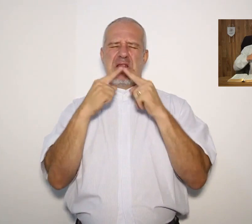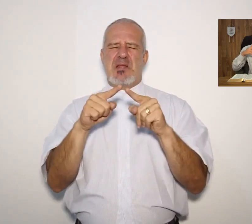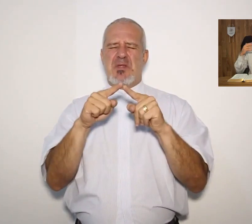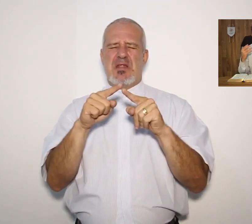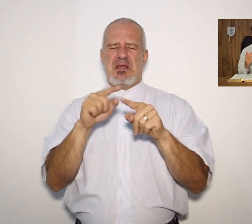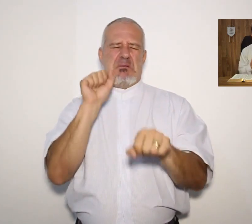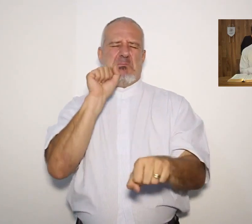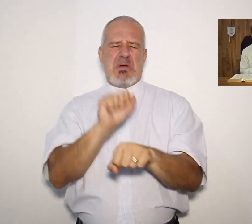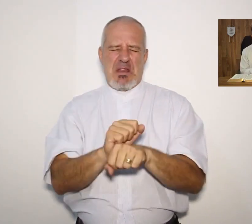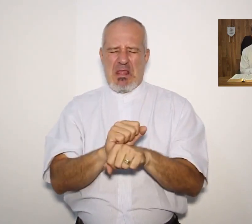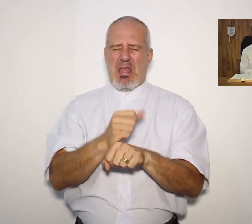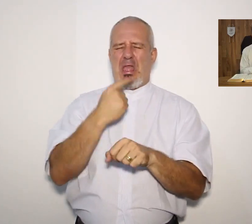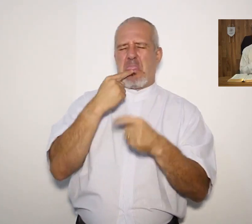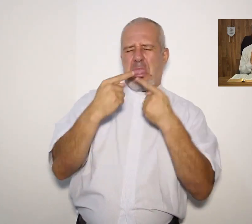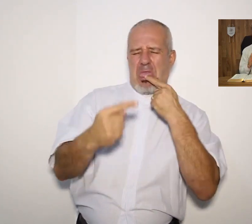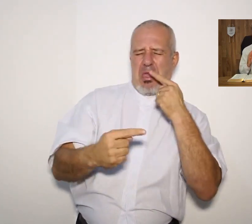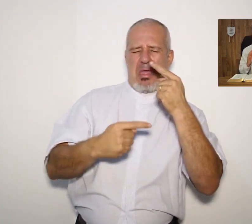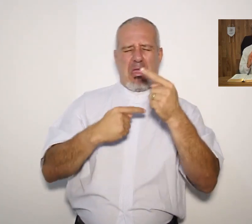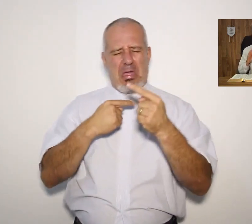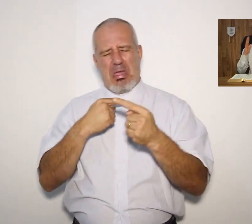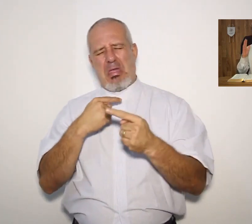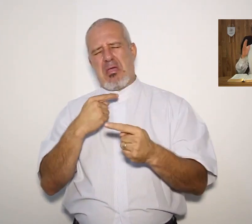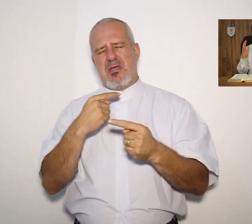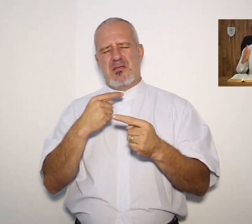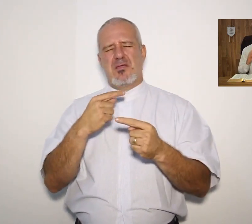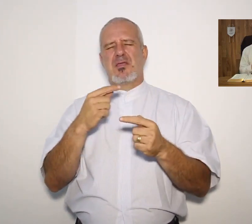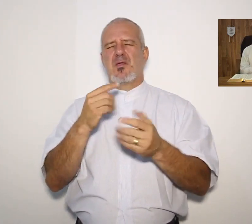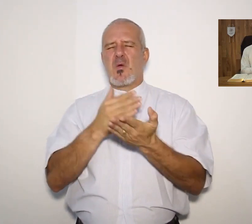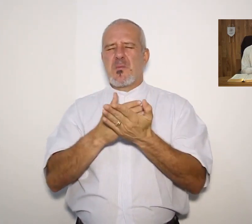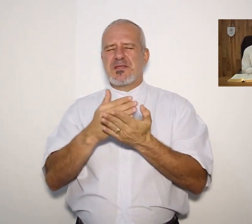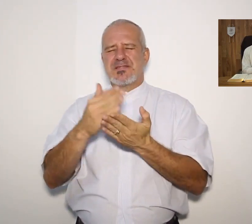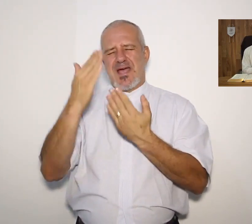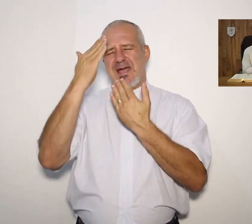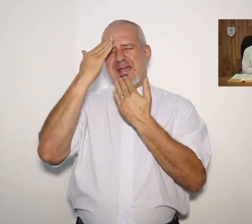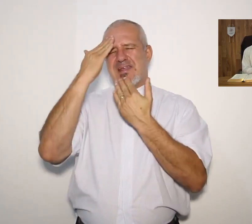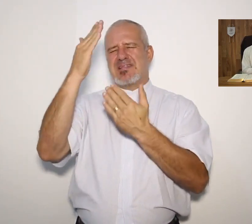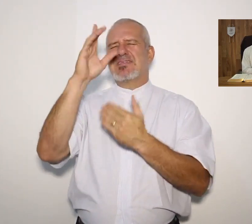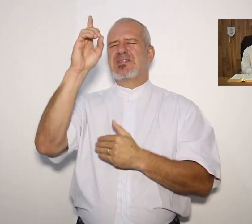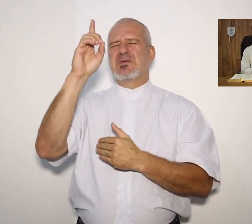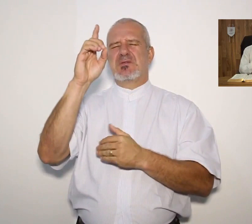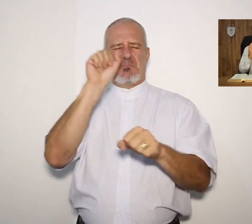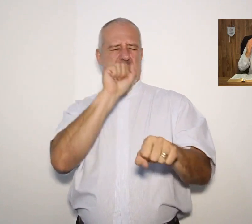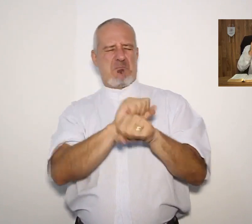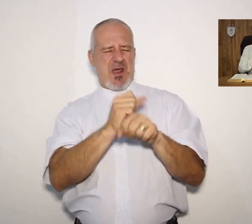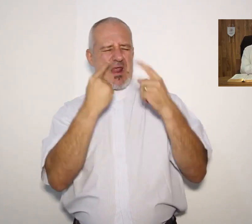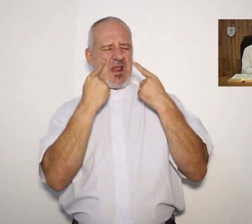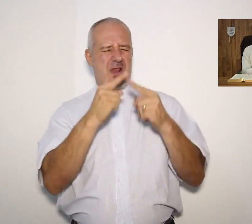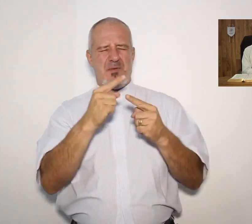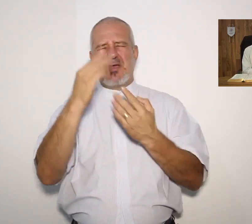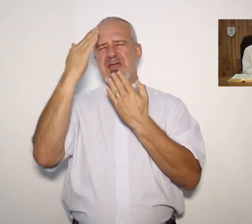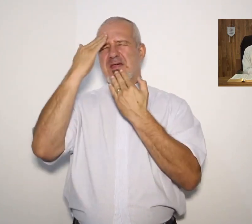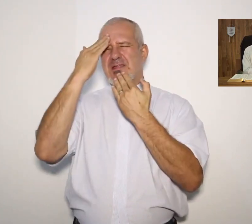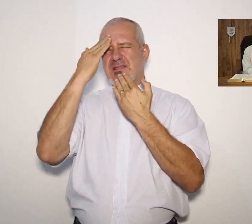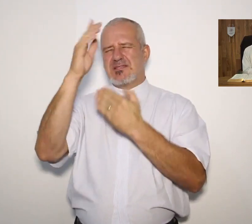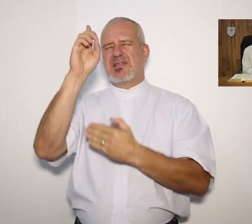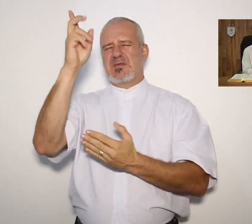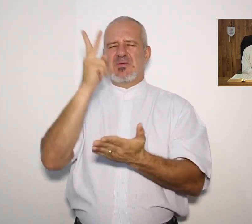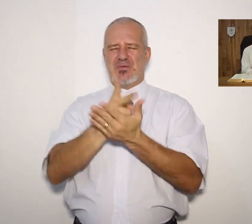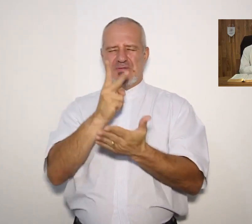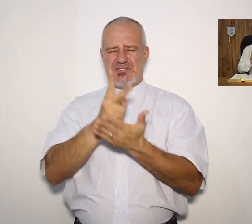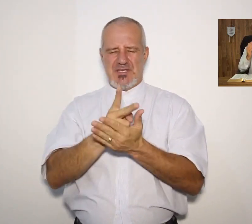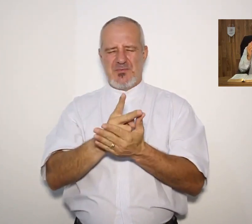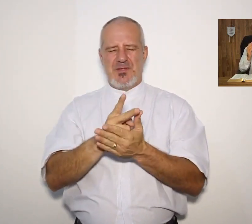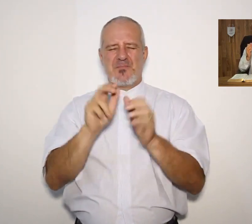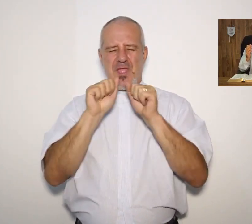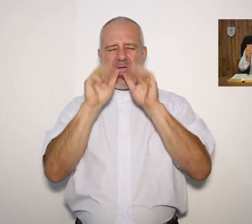menos murmuração e de mais gratidão e ação de graças. Que a tua bênção esteja neste